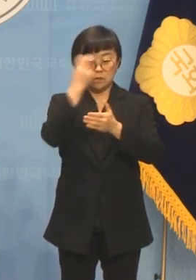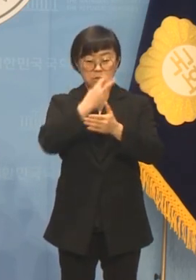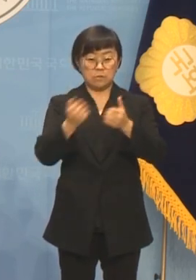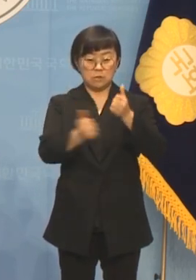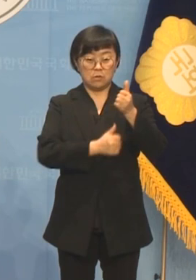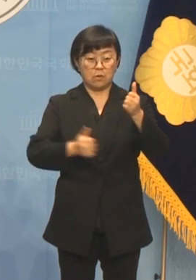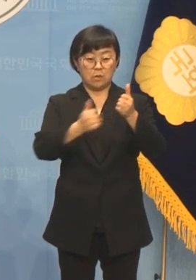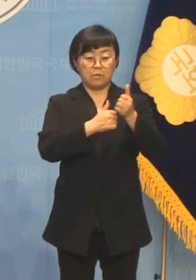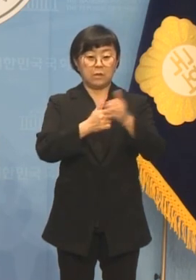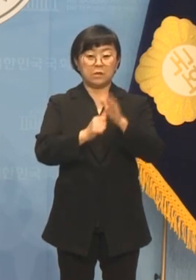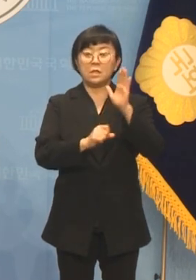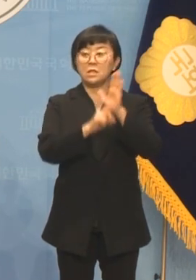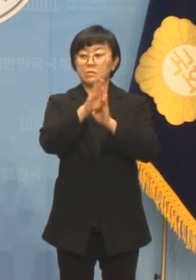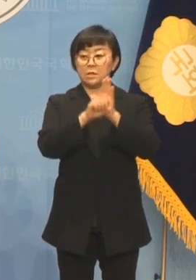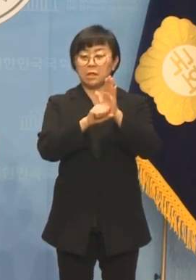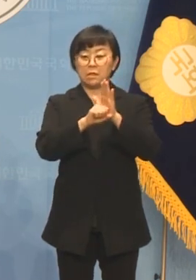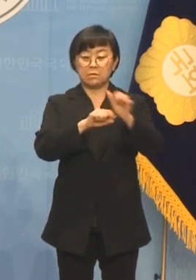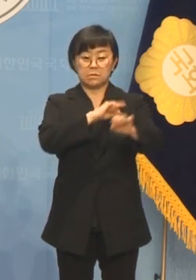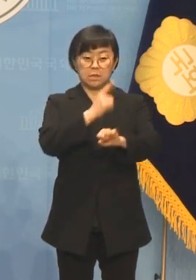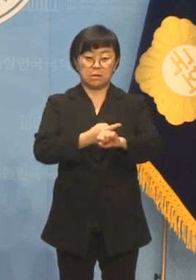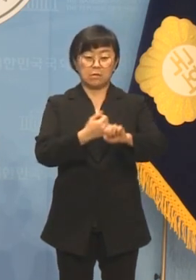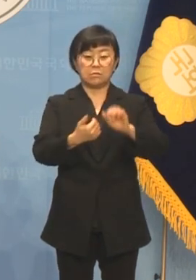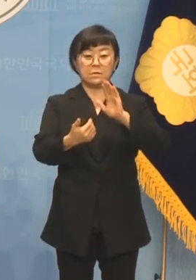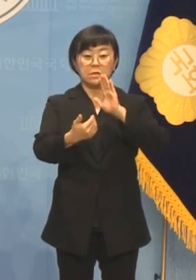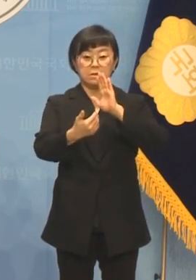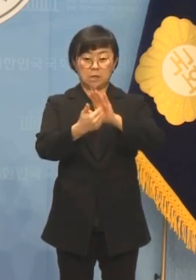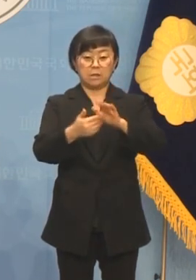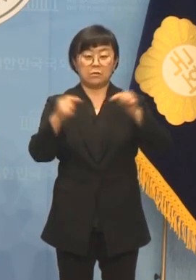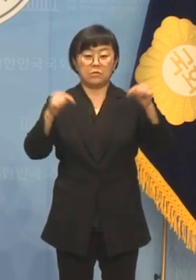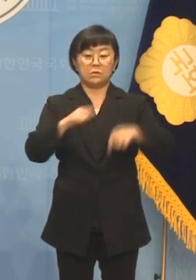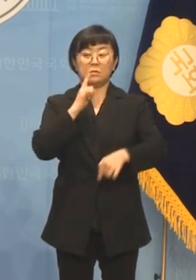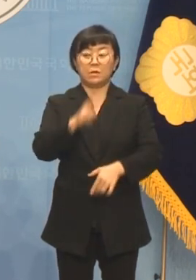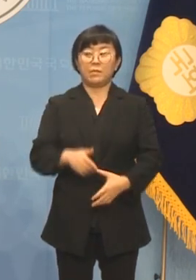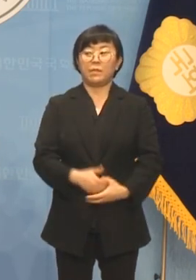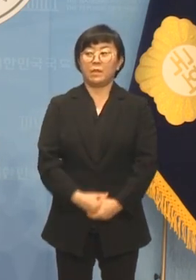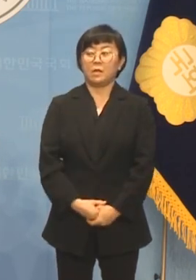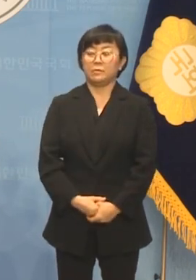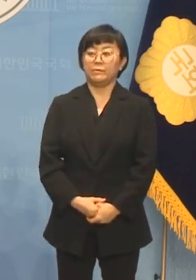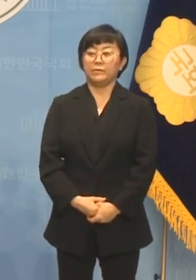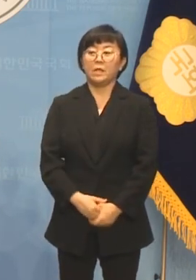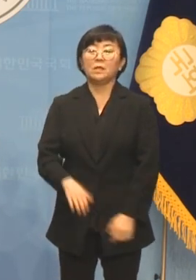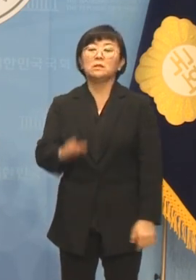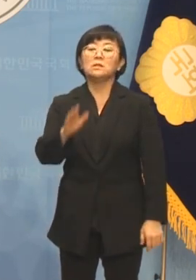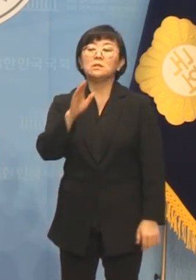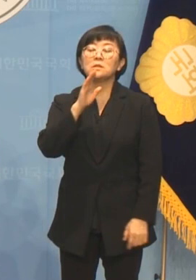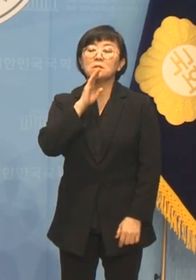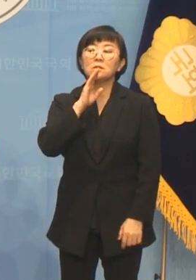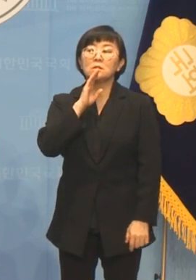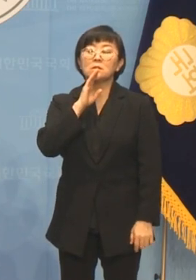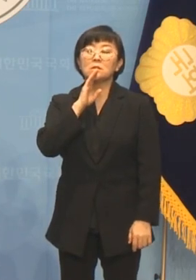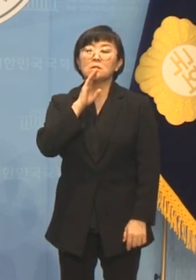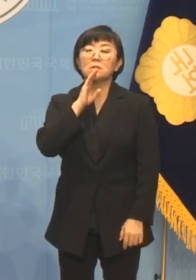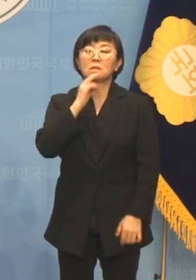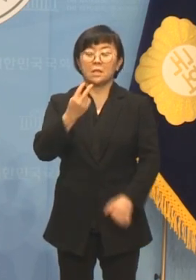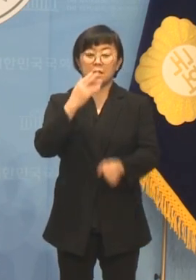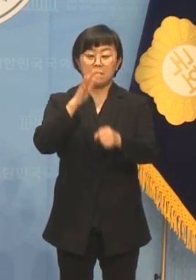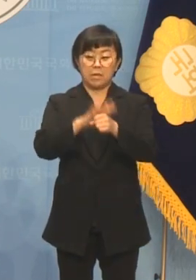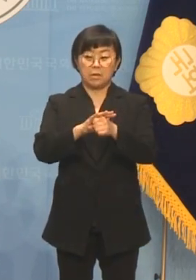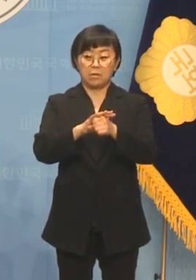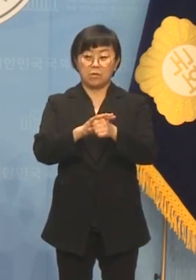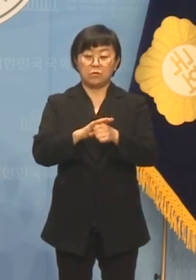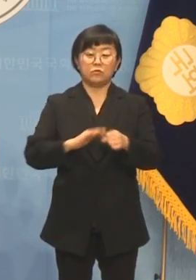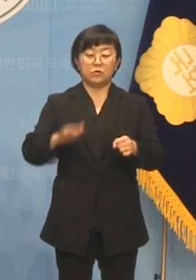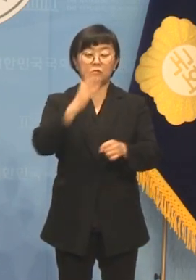개최해 입찰 자격 제한에 대해 논의한다고 합니다. 참으로 어처구니 없고